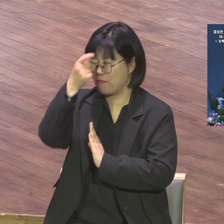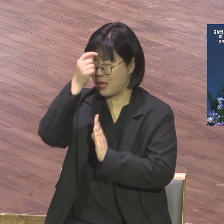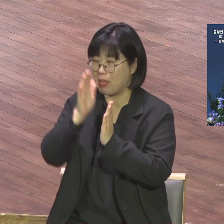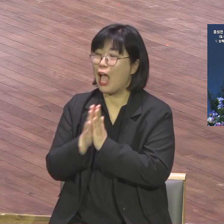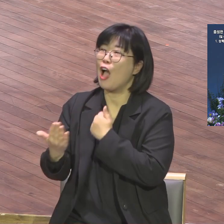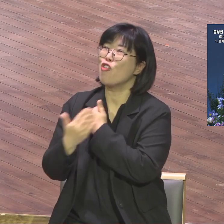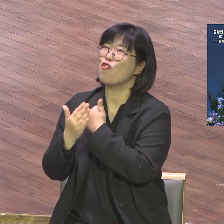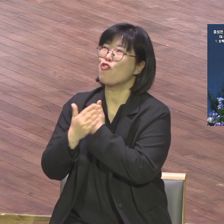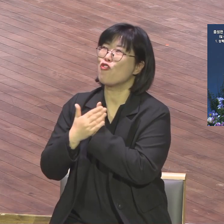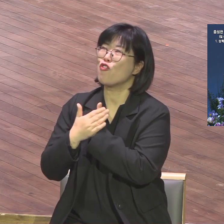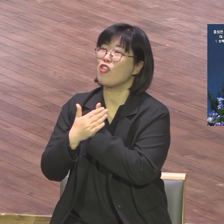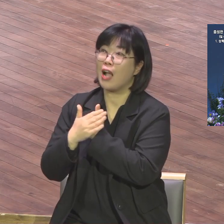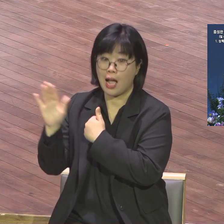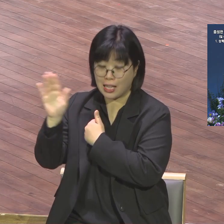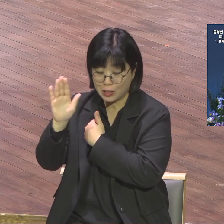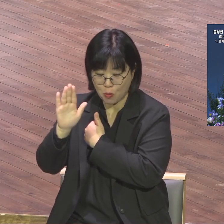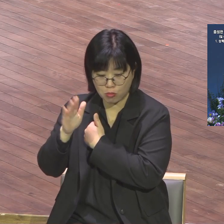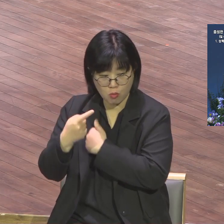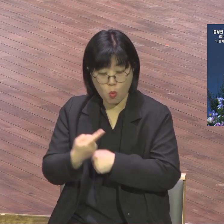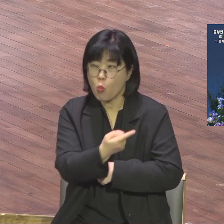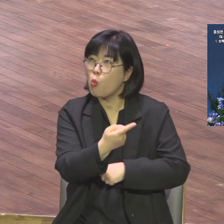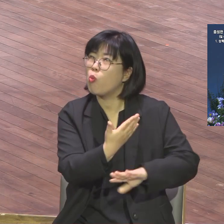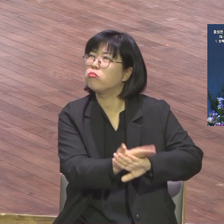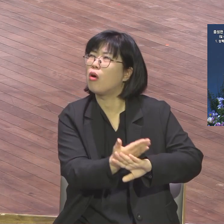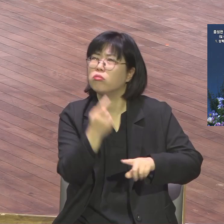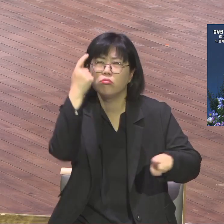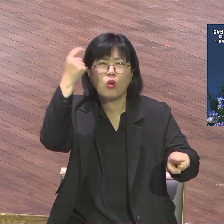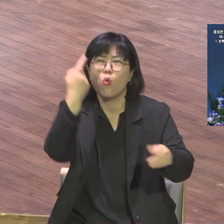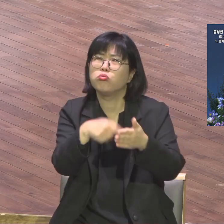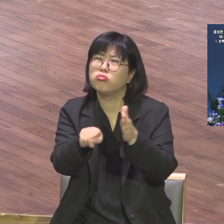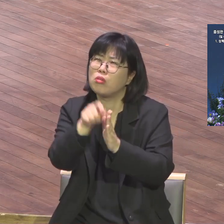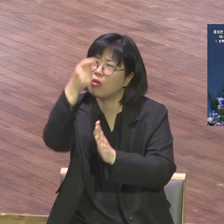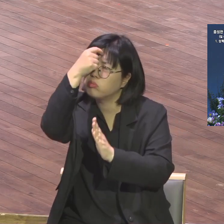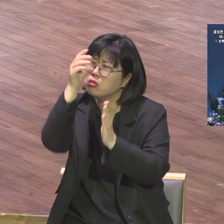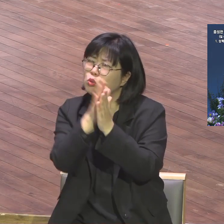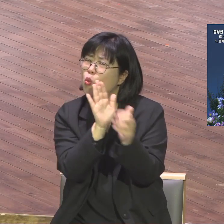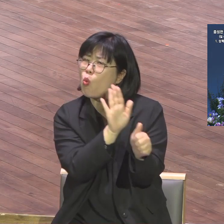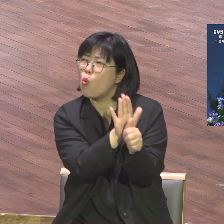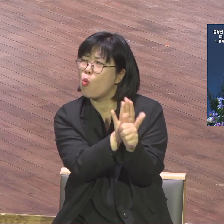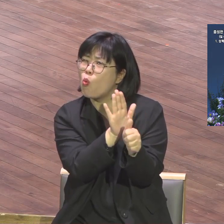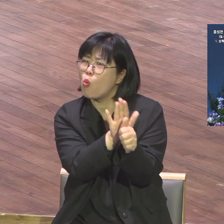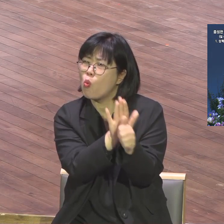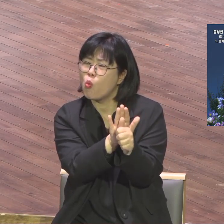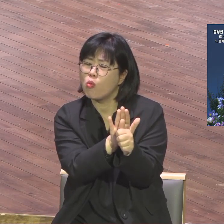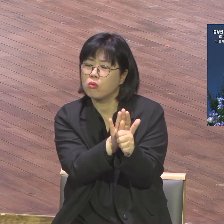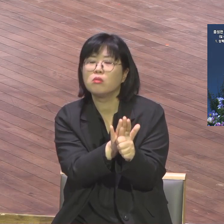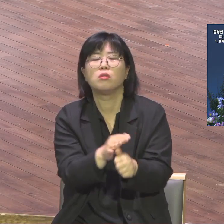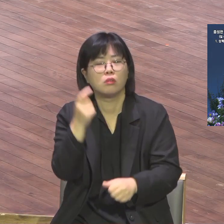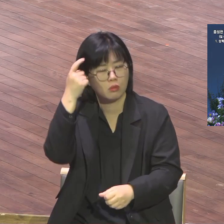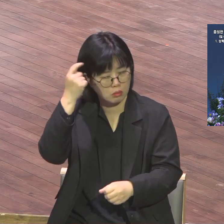여러분 물어봅시다 다른 영혼을 위해서 직분을 위해서 교회 위해서